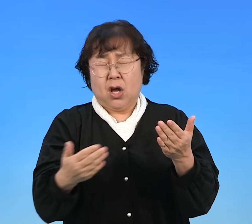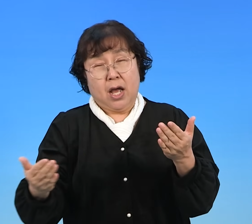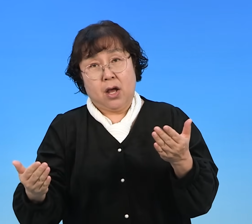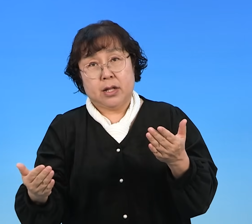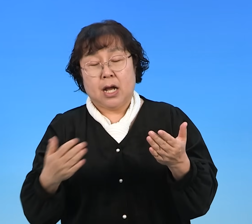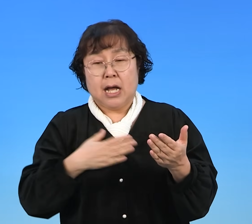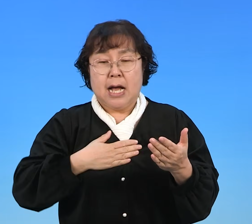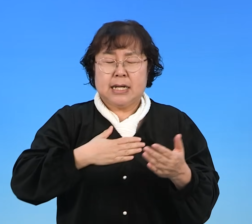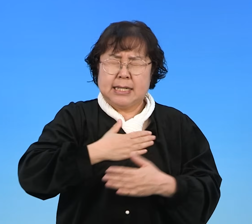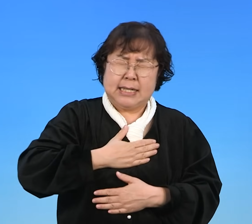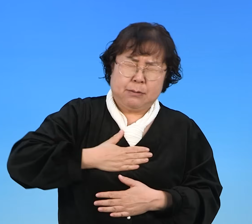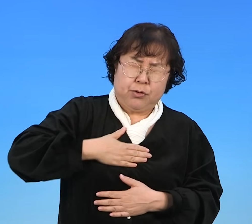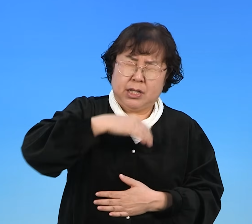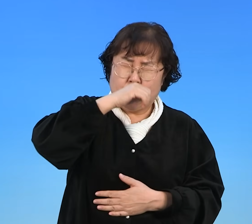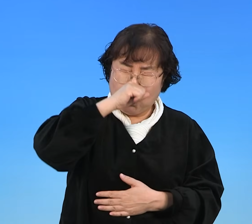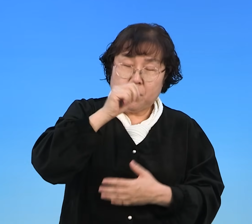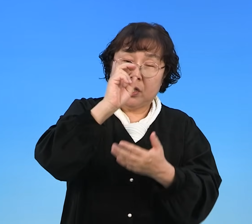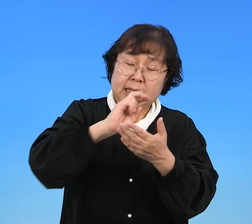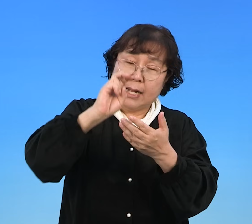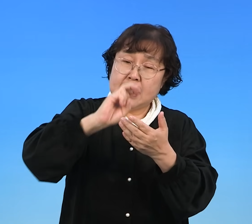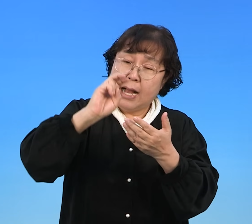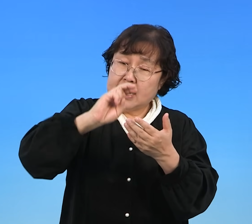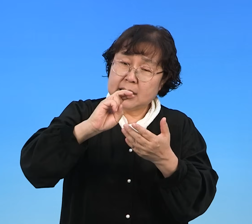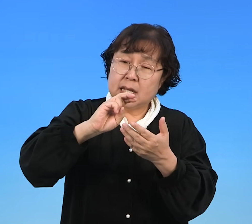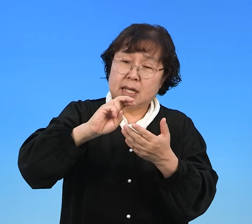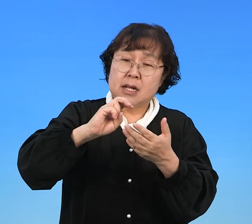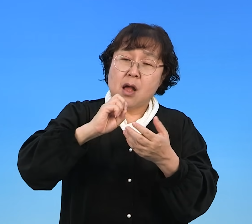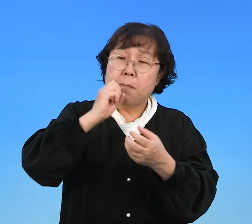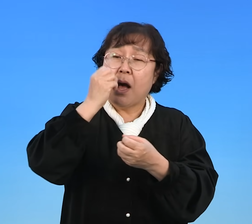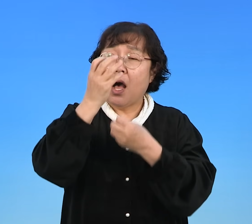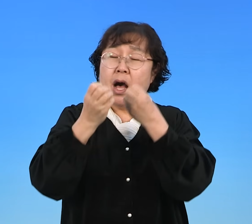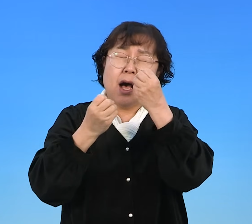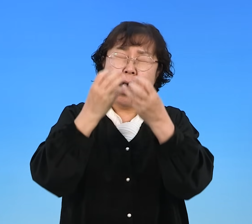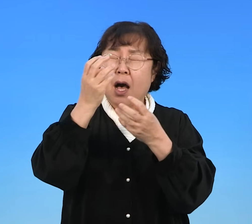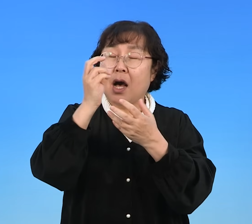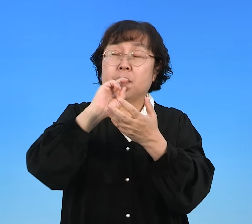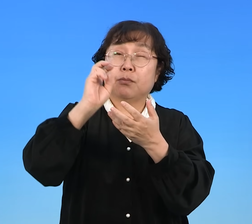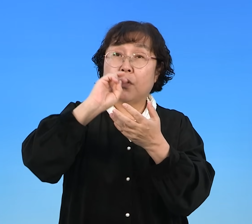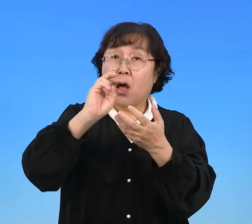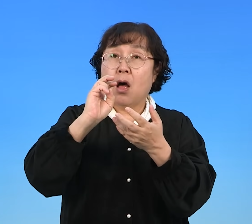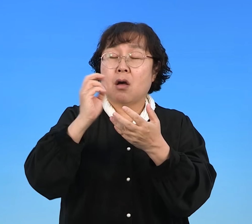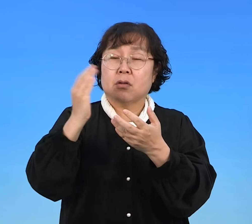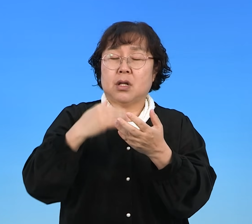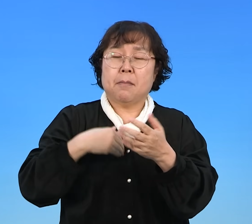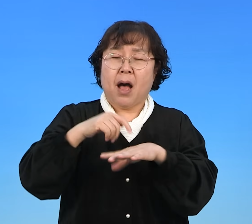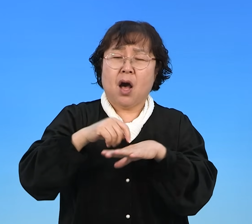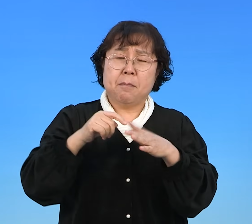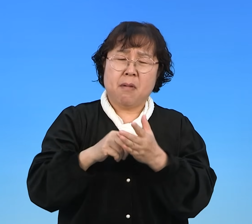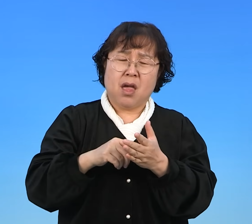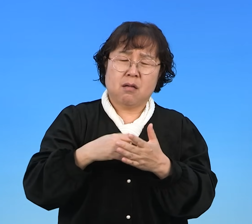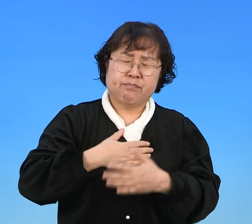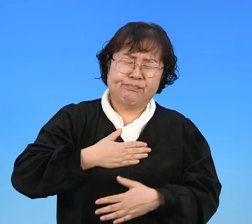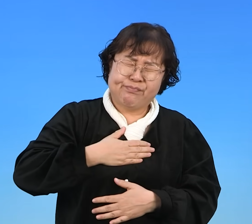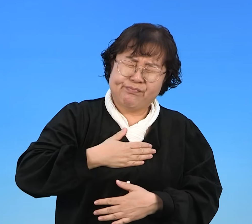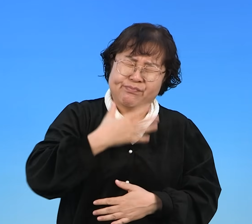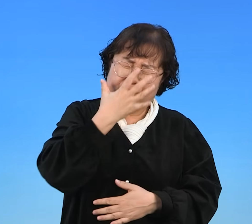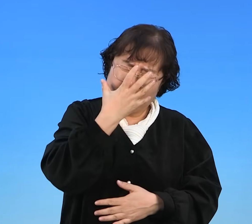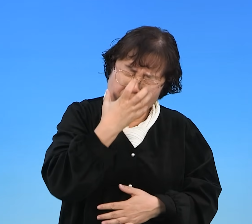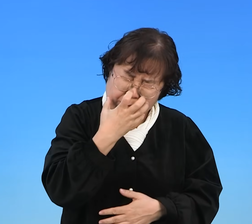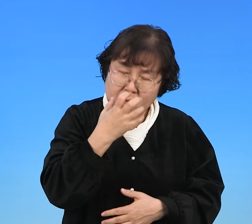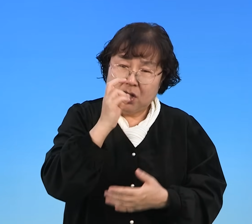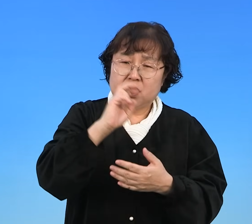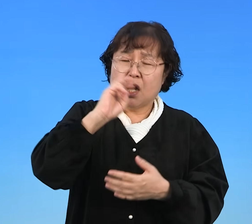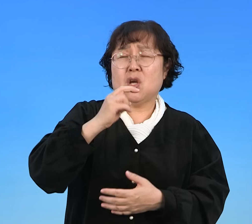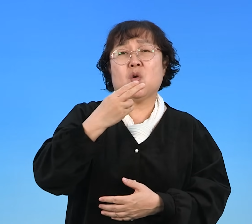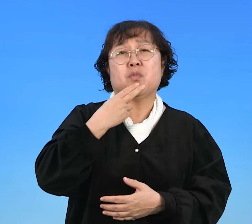그냥 기분 좋으면 찬양이 나오고요, 뭐 우울하고 어두우면 찬양 안 부르게 되잖아요. 막